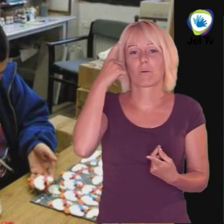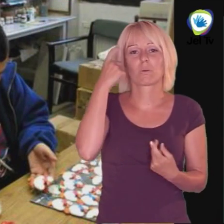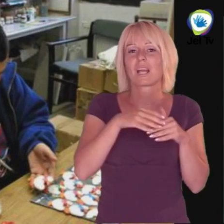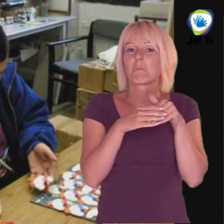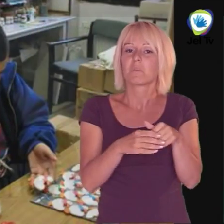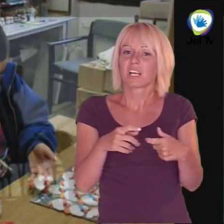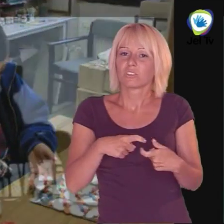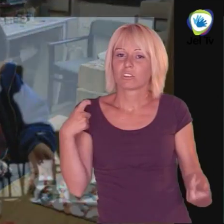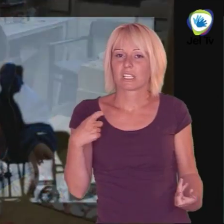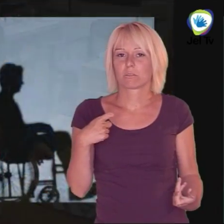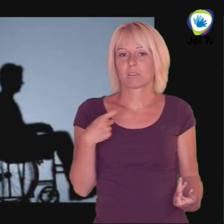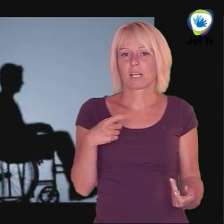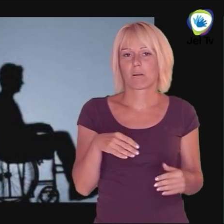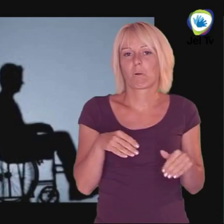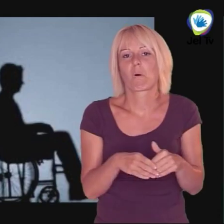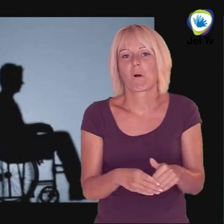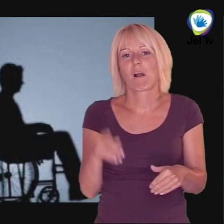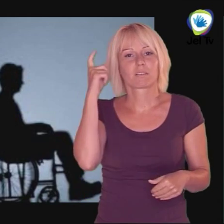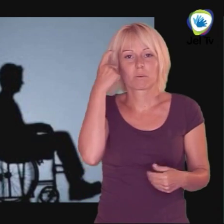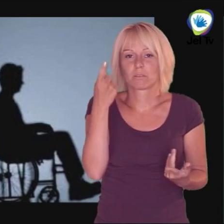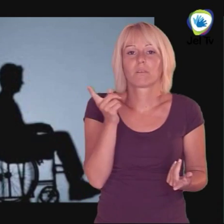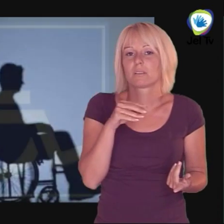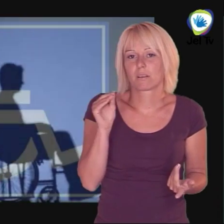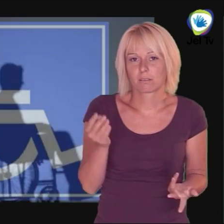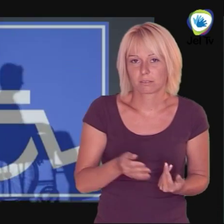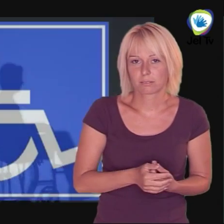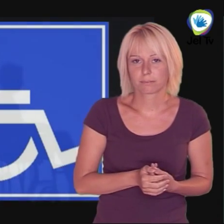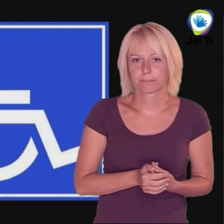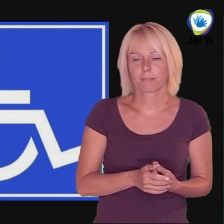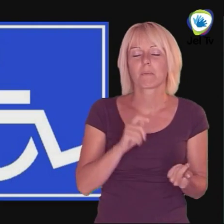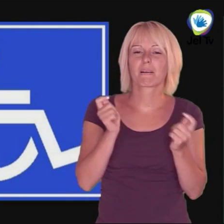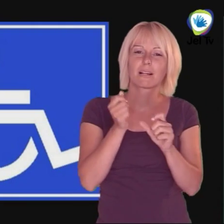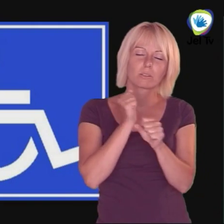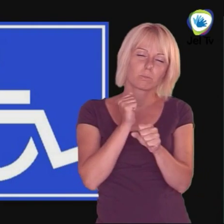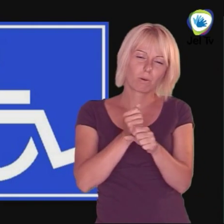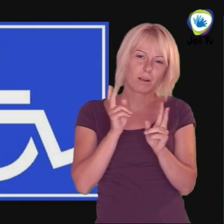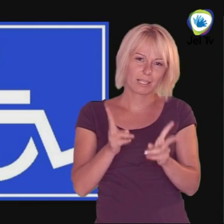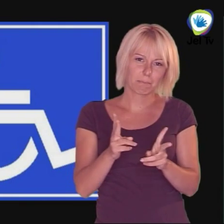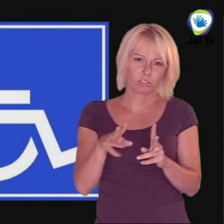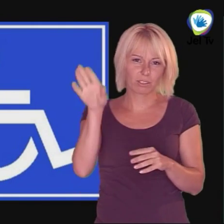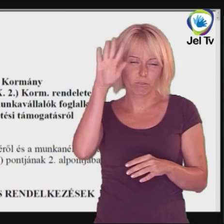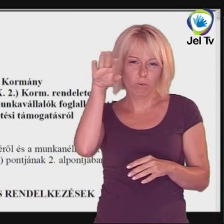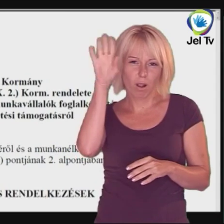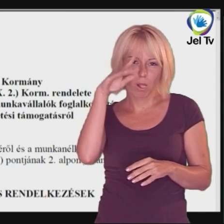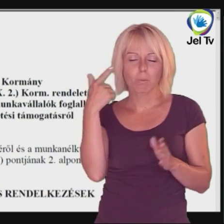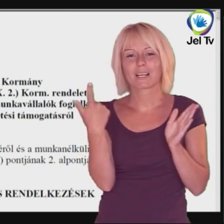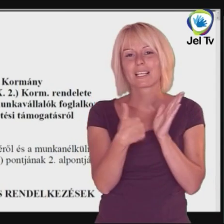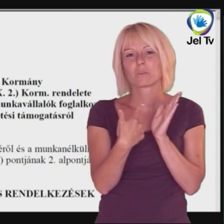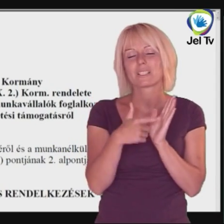akik leegyszerűsítve csak a mozgássérültekre, rokkantakra gondolnak ilyenkor. A megváltozott